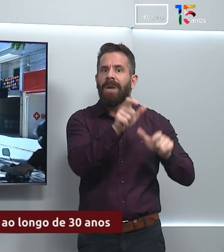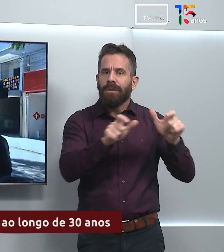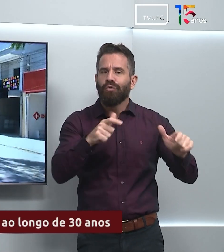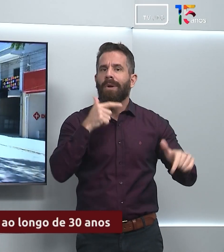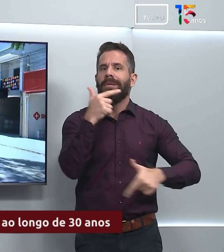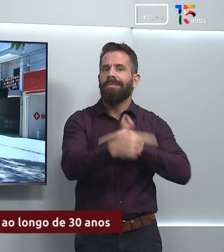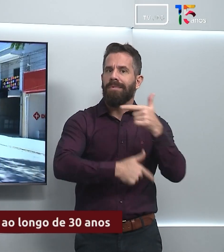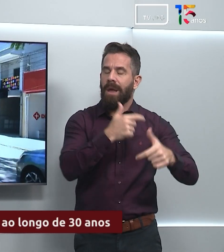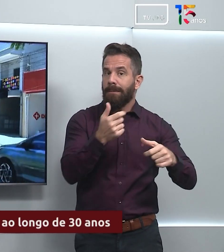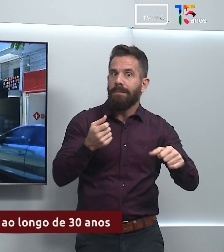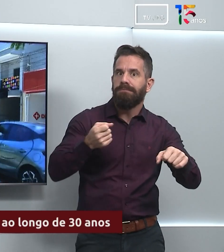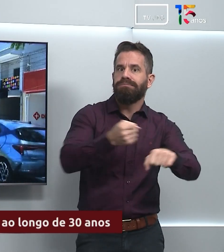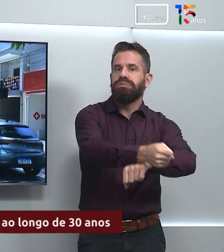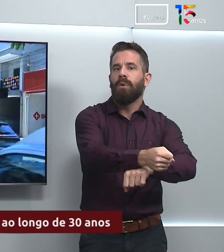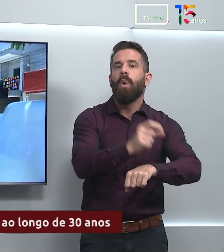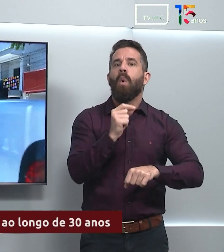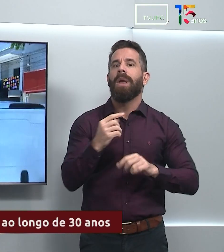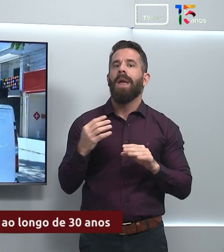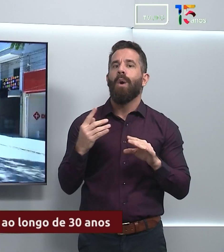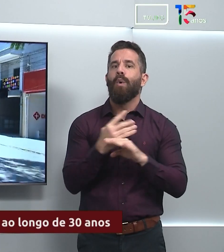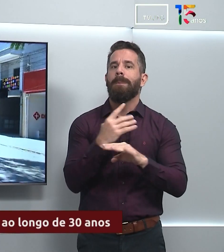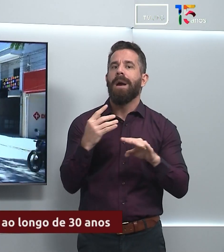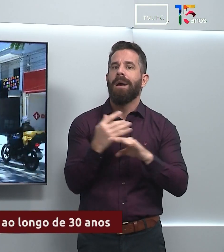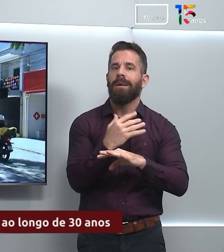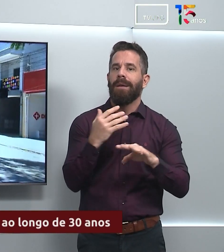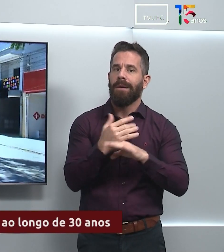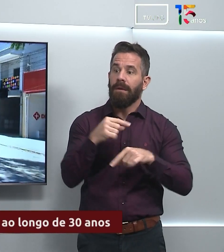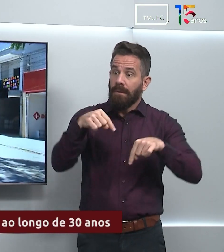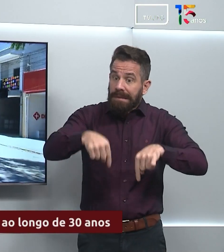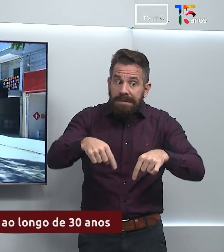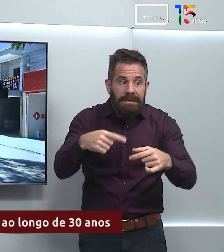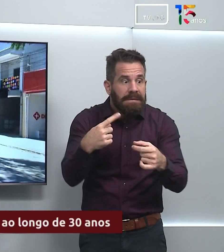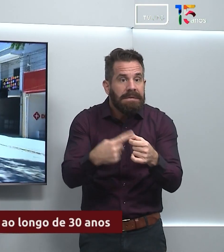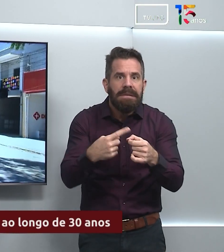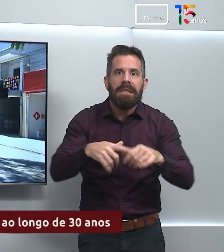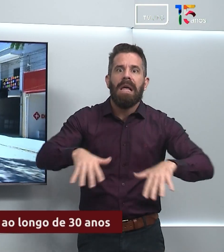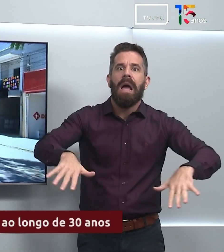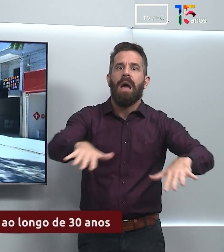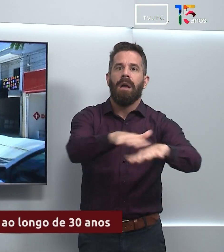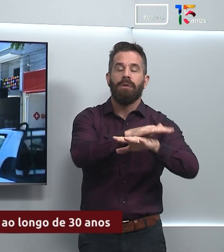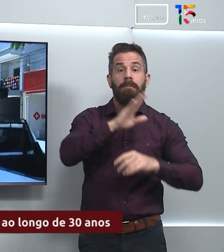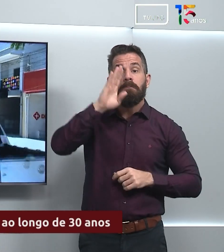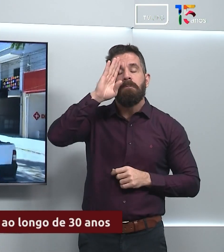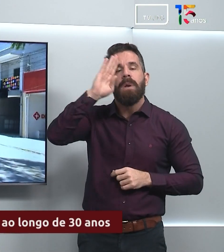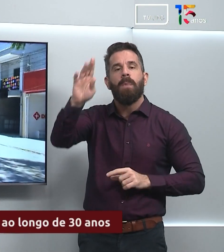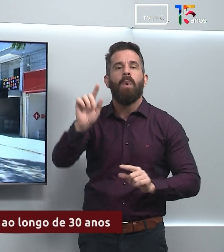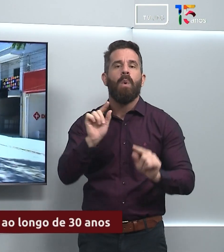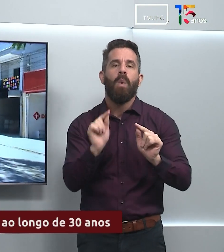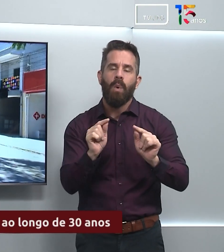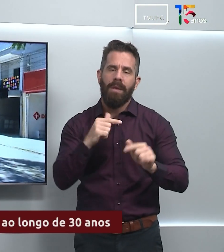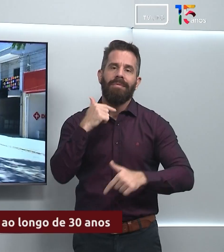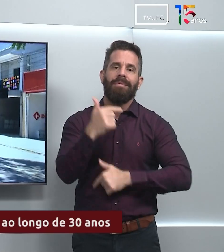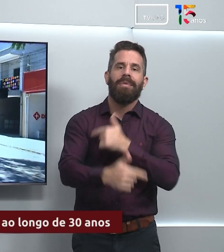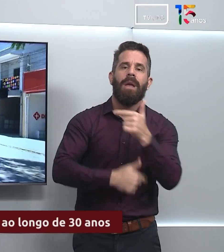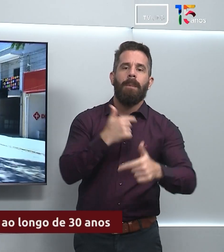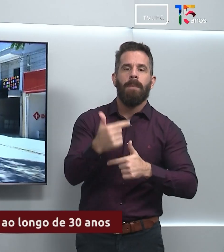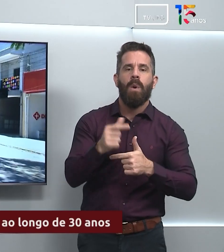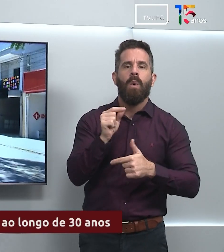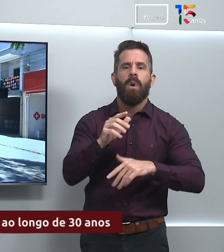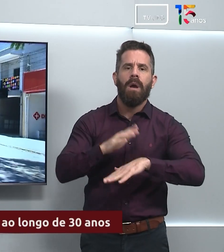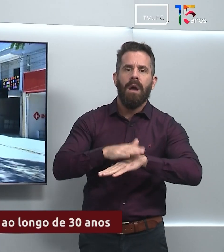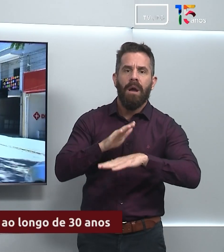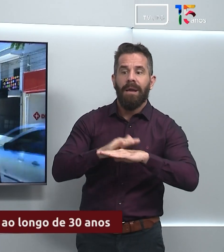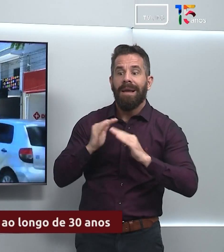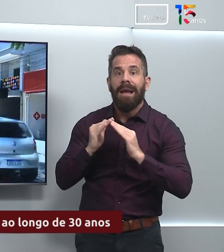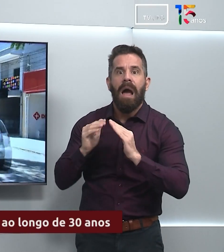à escravidão em áreas urbanas, ou seja, dentro das cidades, principalmente aqueles que executam atividades